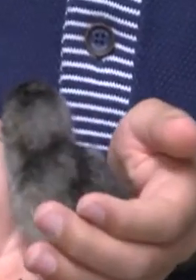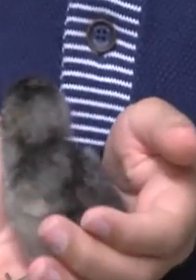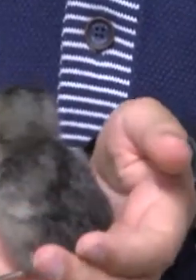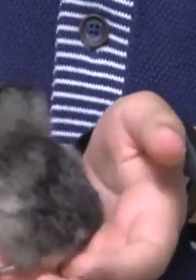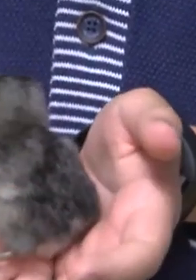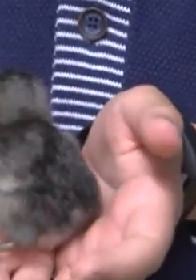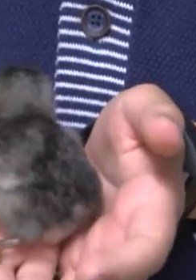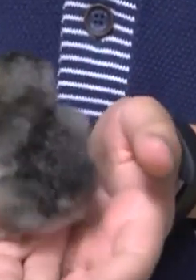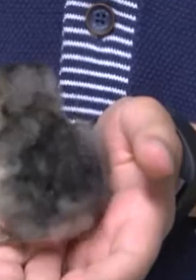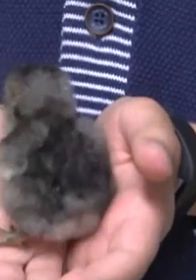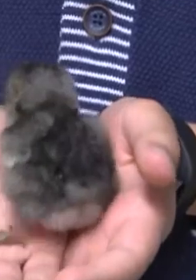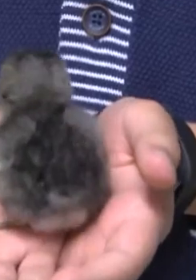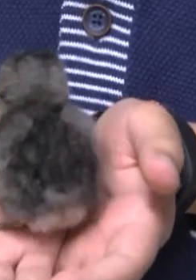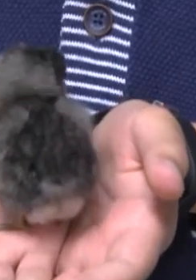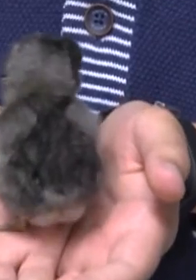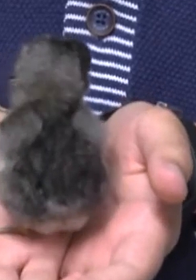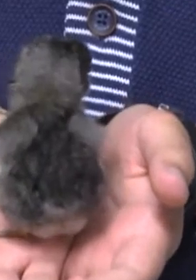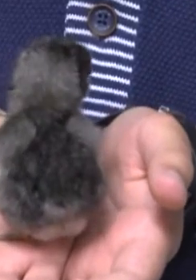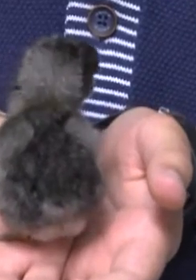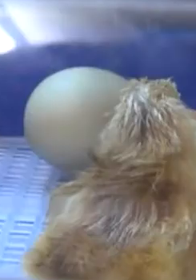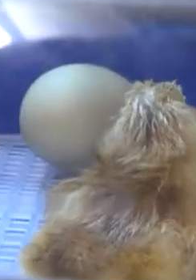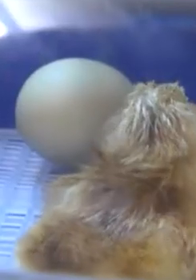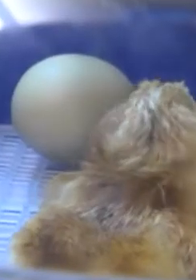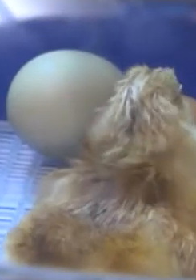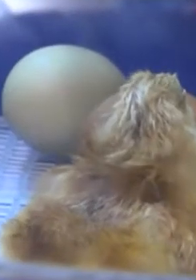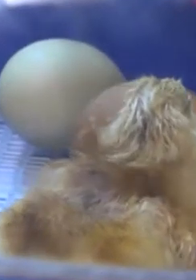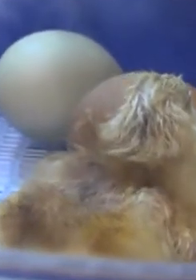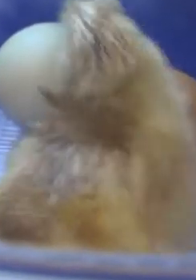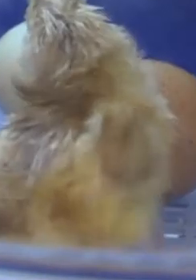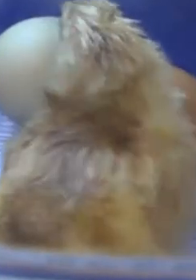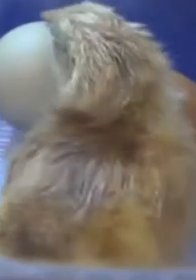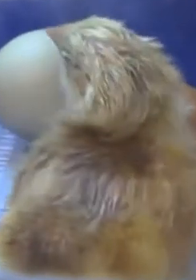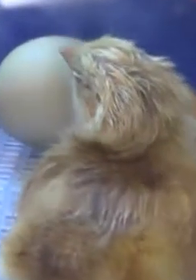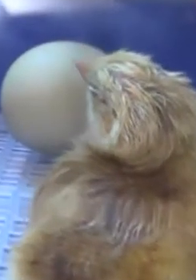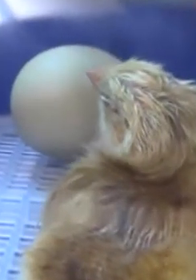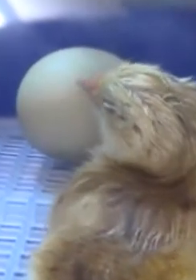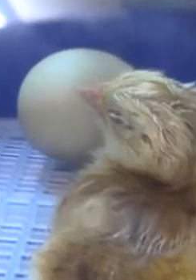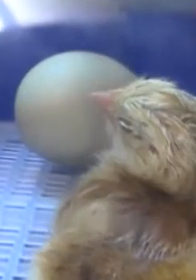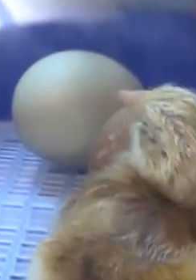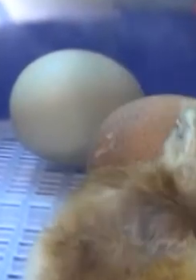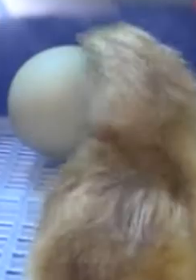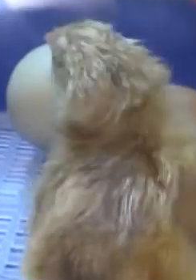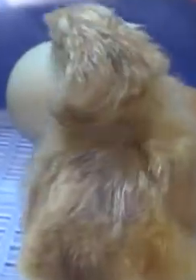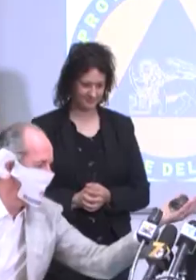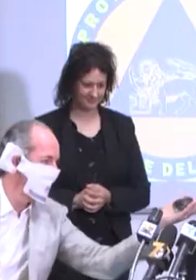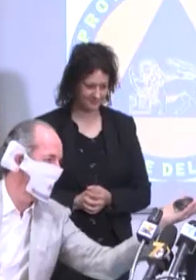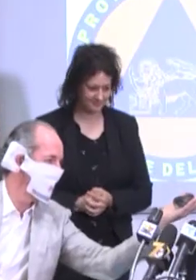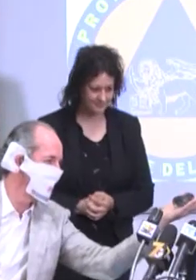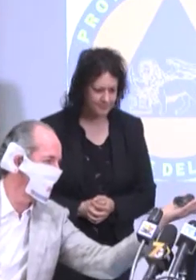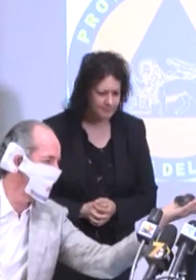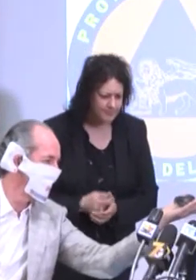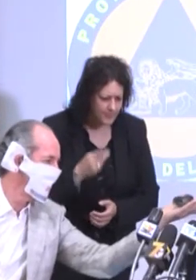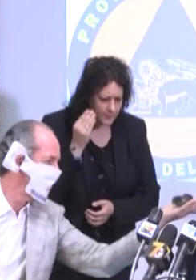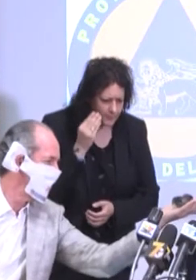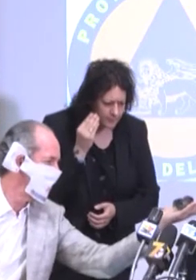mio marito parte la mattina in casa alla sera io lavoro e quindi e poi se da pulire quindi era una fatica anche fisica insomma non da poco che sei emozionato